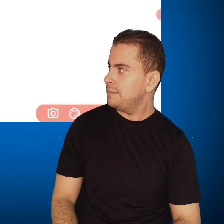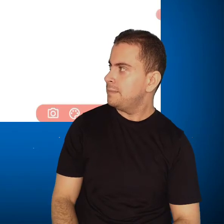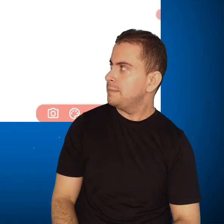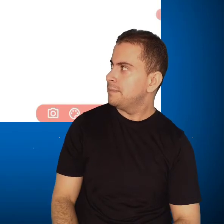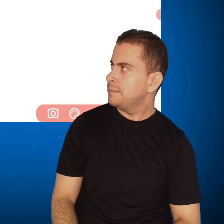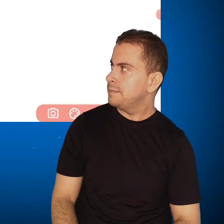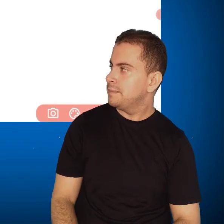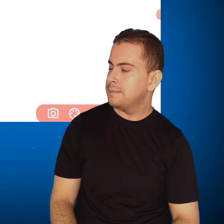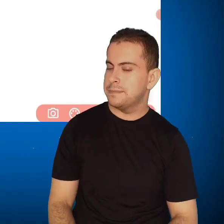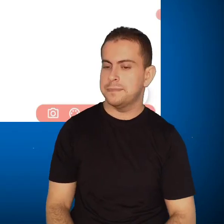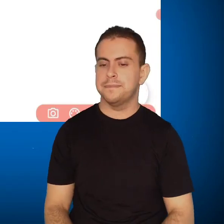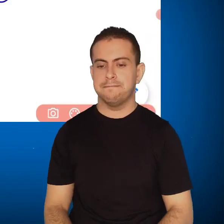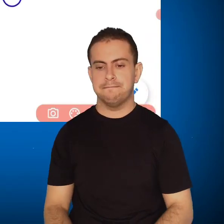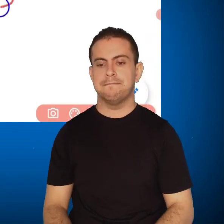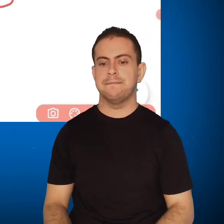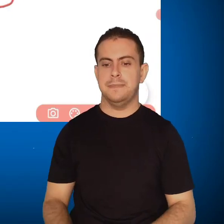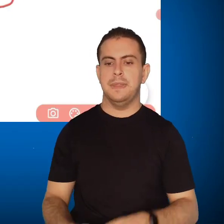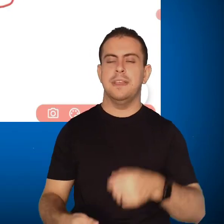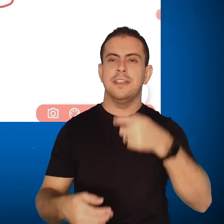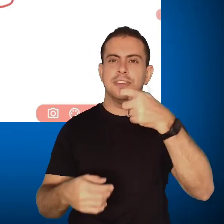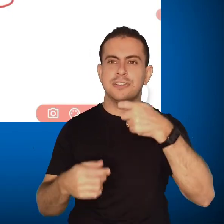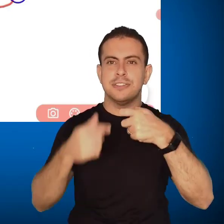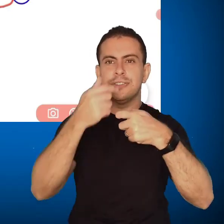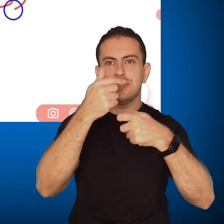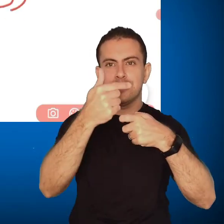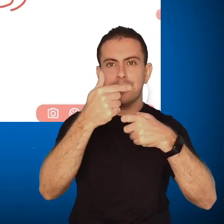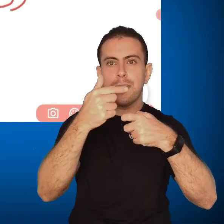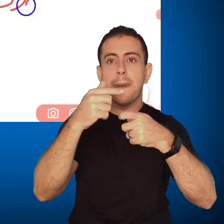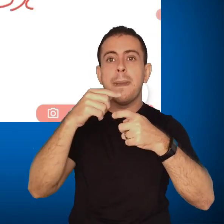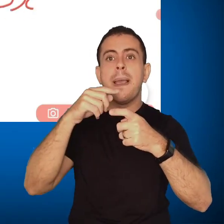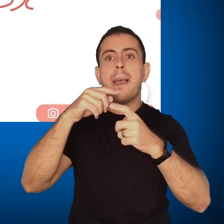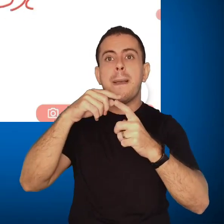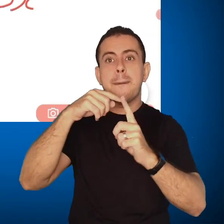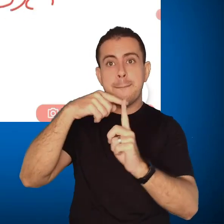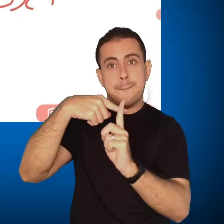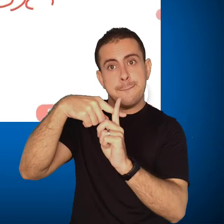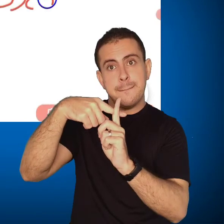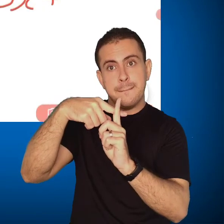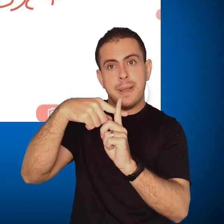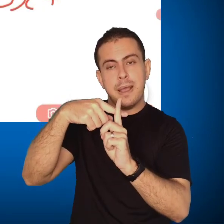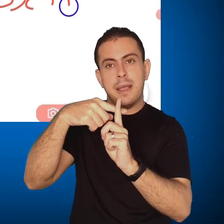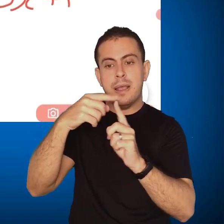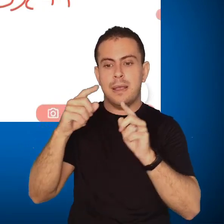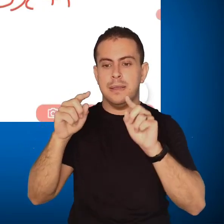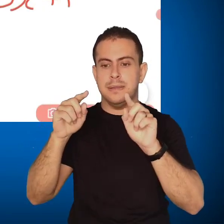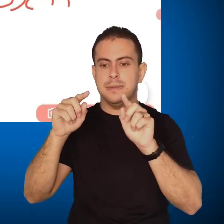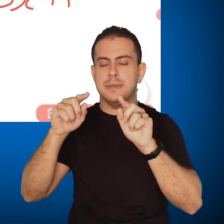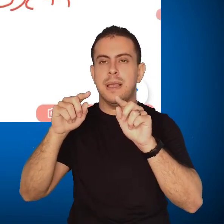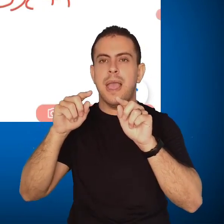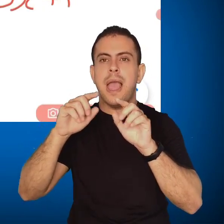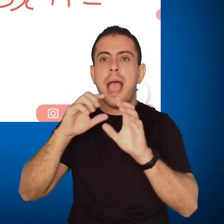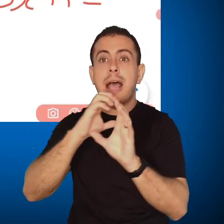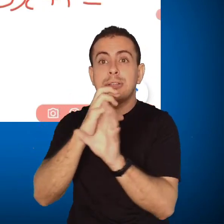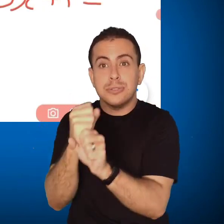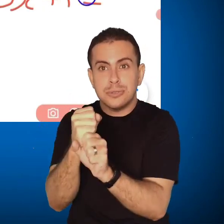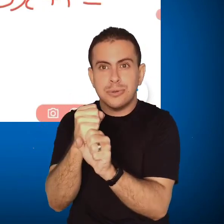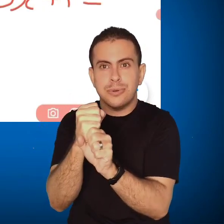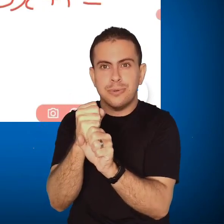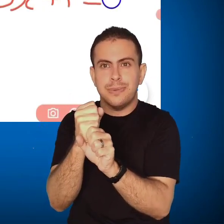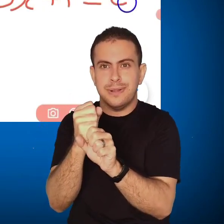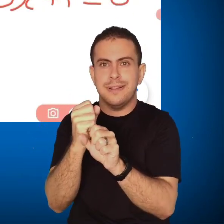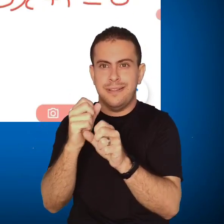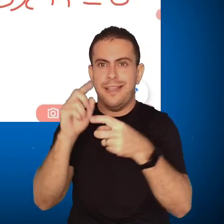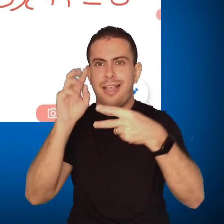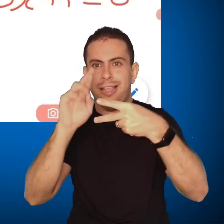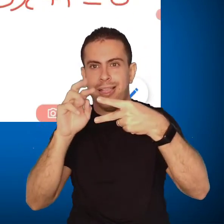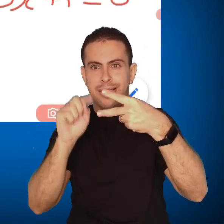quadrado mais a soma das raízes, né, sx, mais p, que é o produto das raízes, igual a